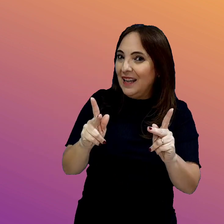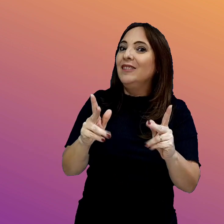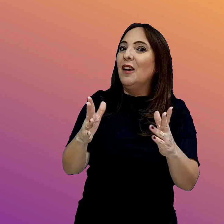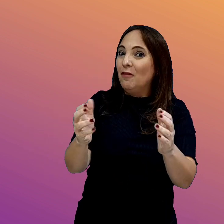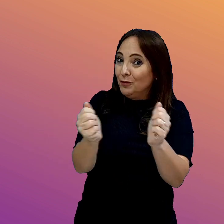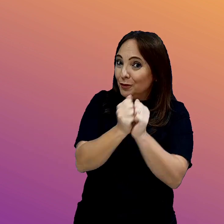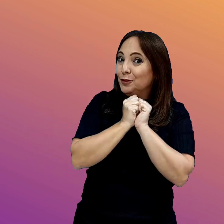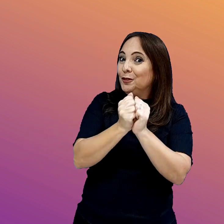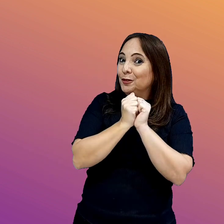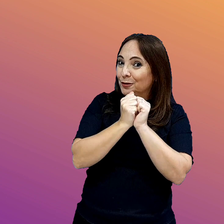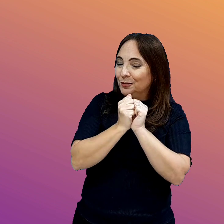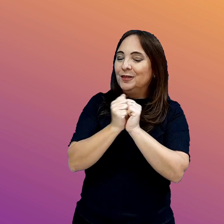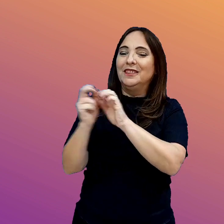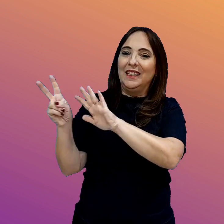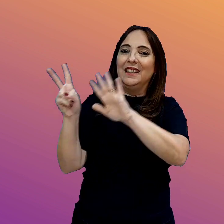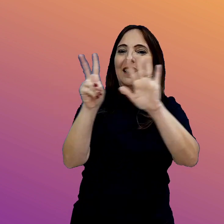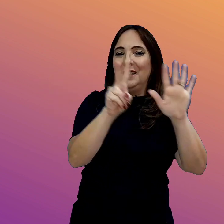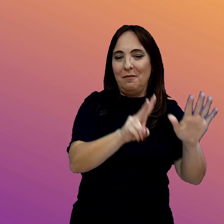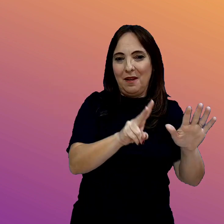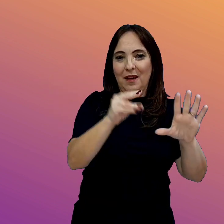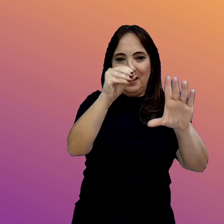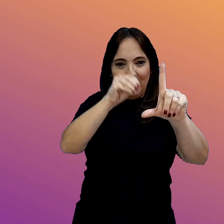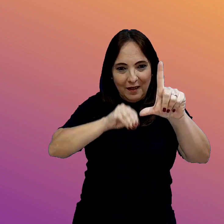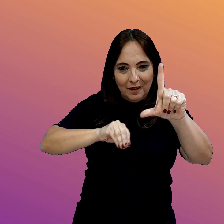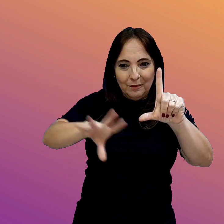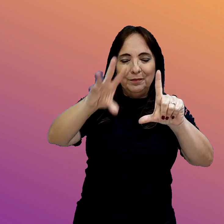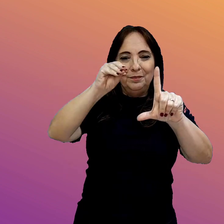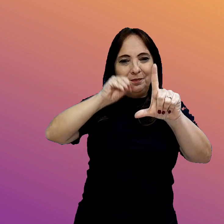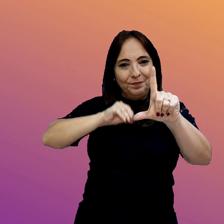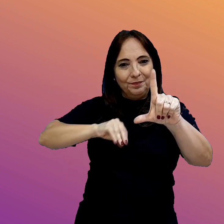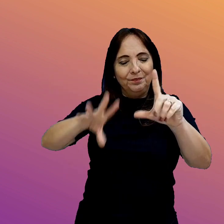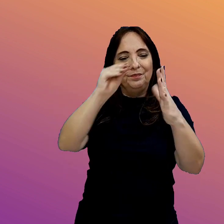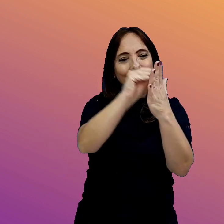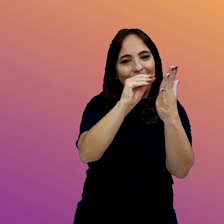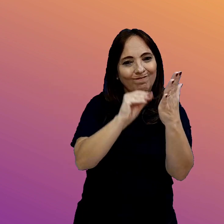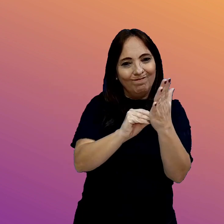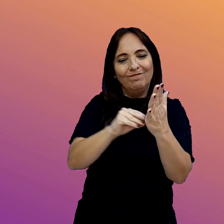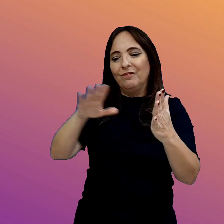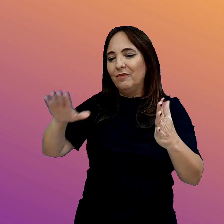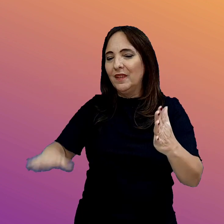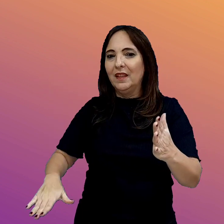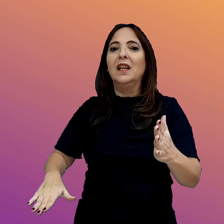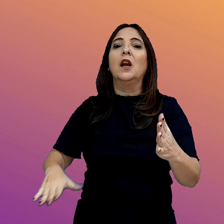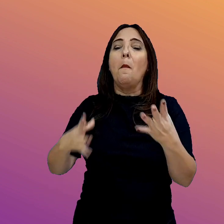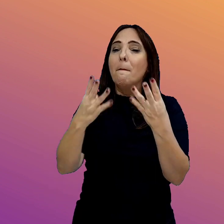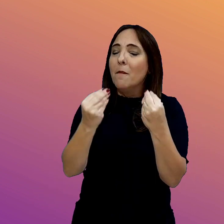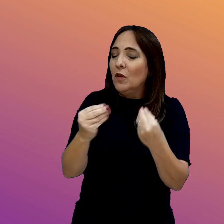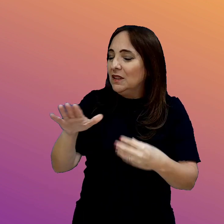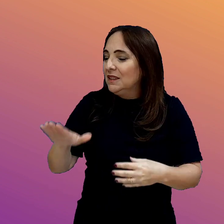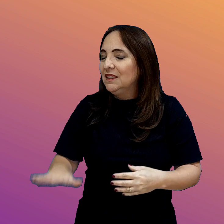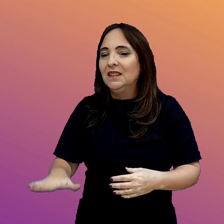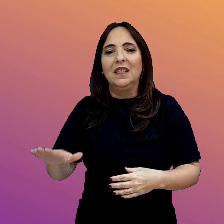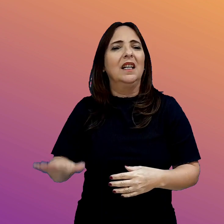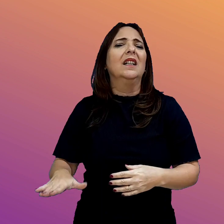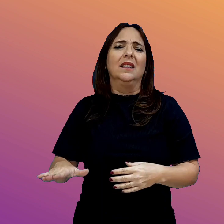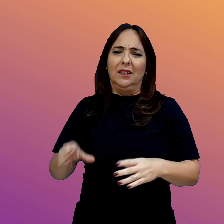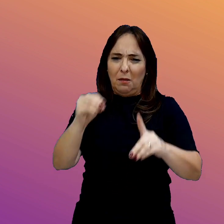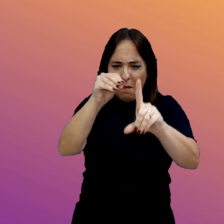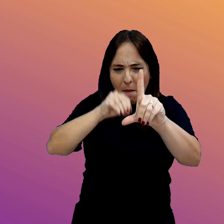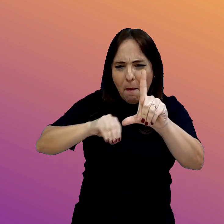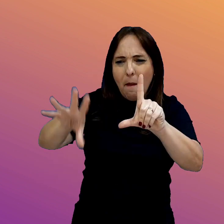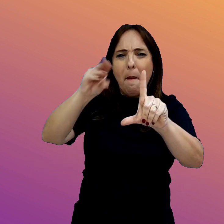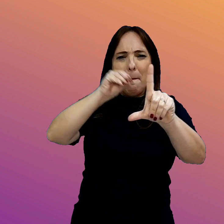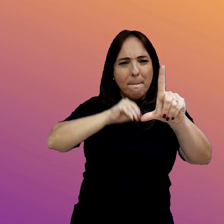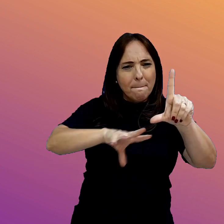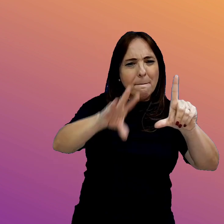semana. Compartilhe o conteúdo infantil com o maior número possível de crianças, para que muitas crianças possam aproveitar